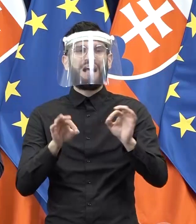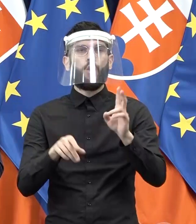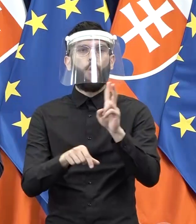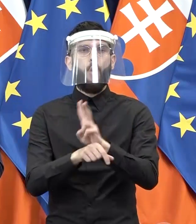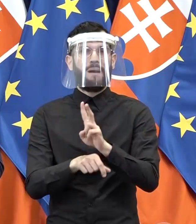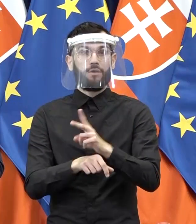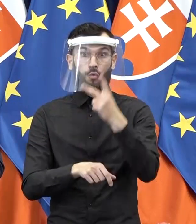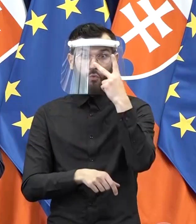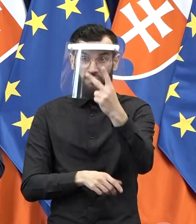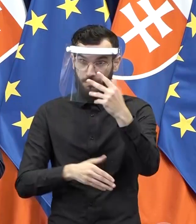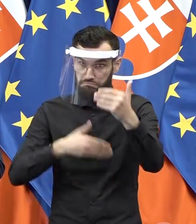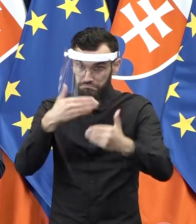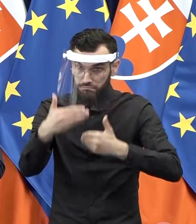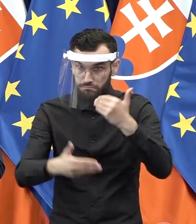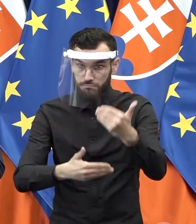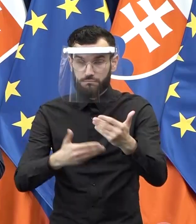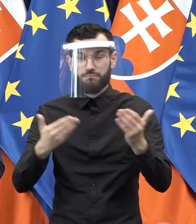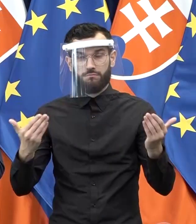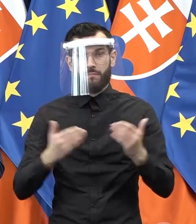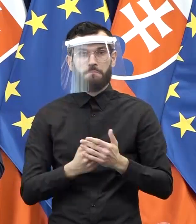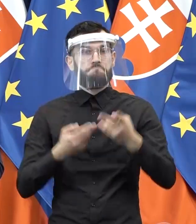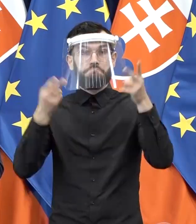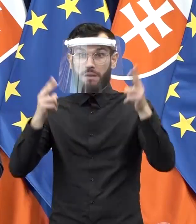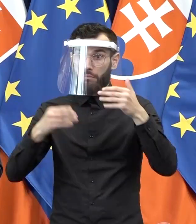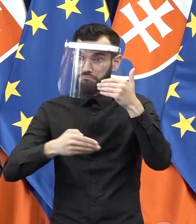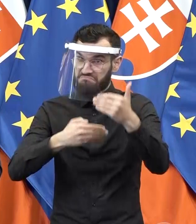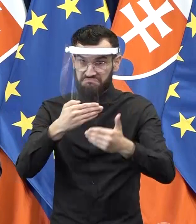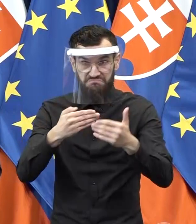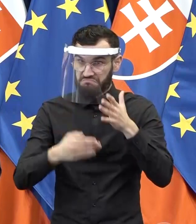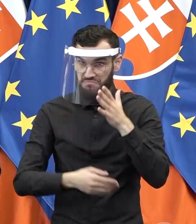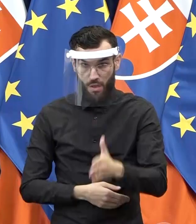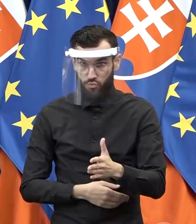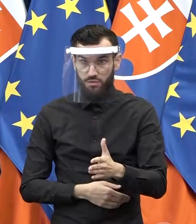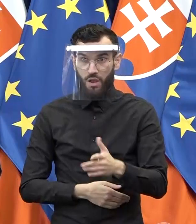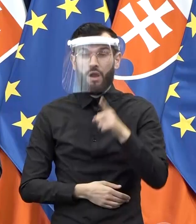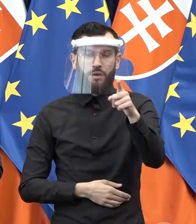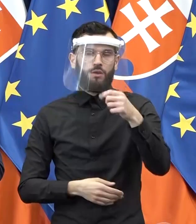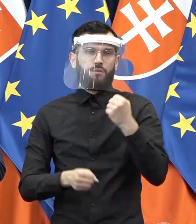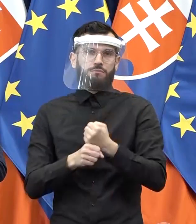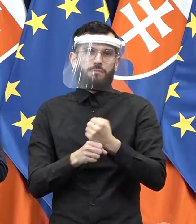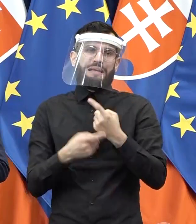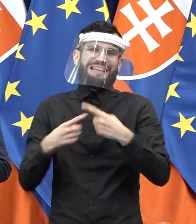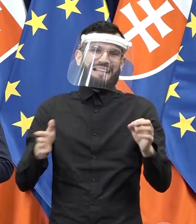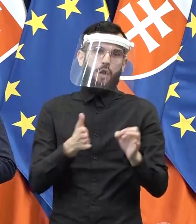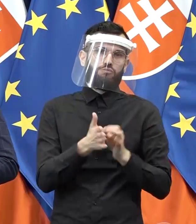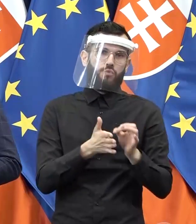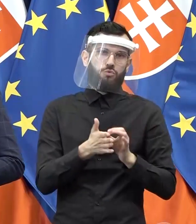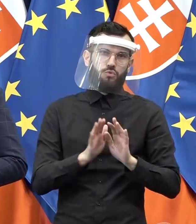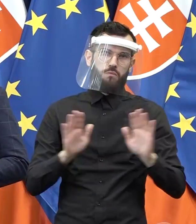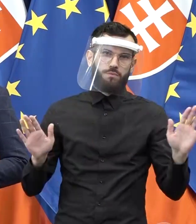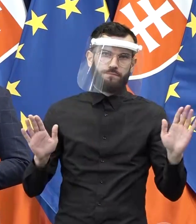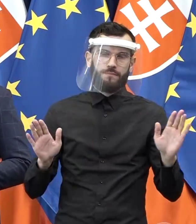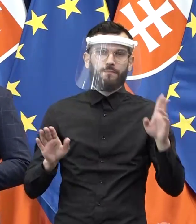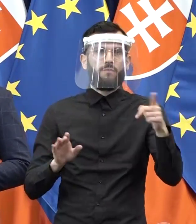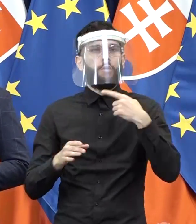Uvidíme, ako sa opatrenia osvečí. Samozrejme, ak tie opatrenia nebudú dodržiavať, tak si nájdeme spôsob, akým spôsobom by